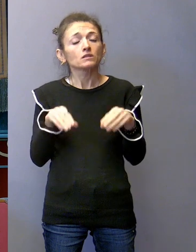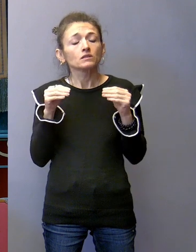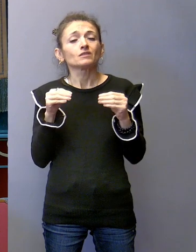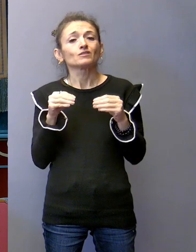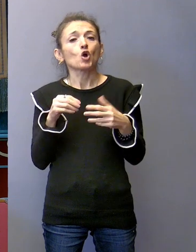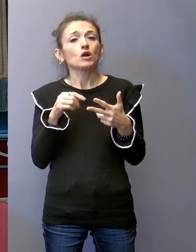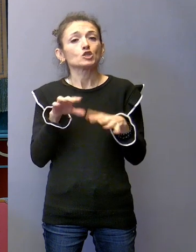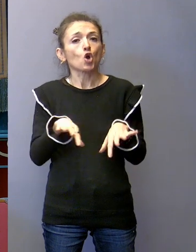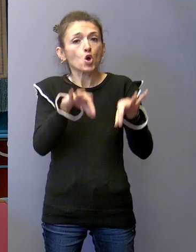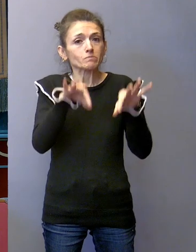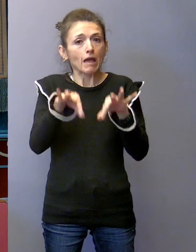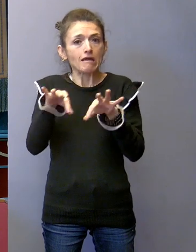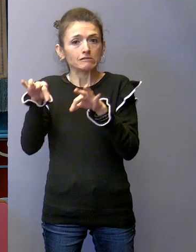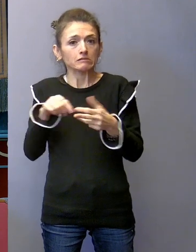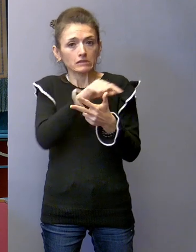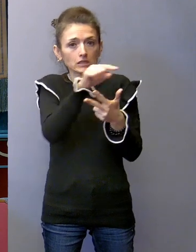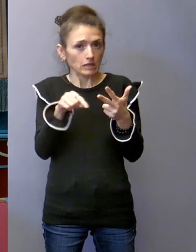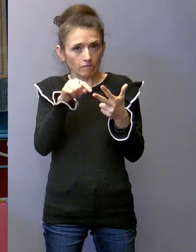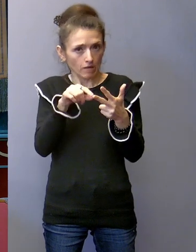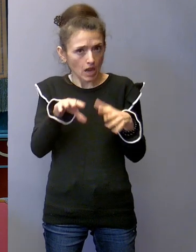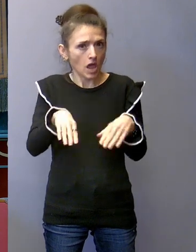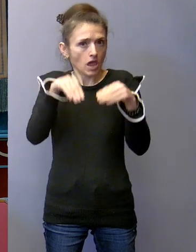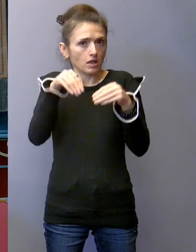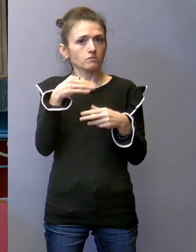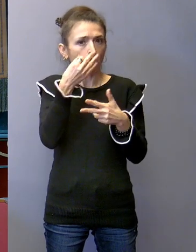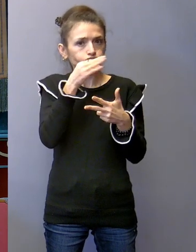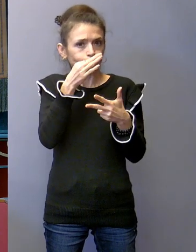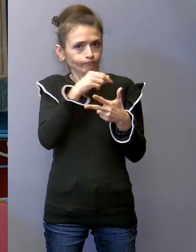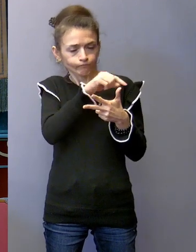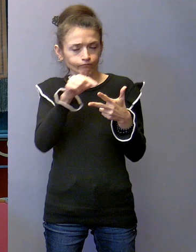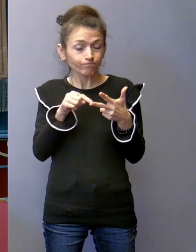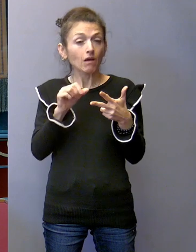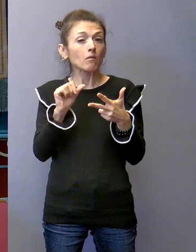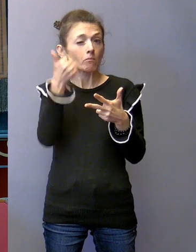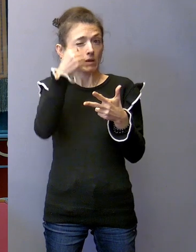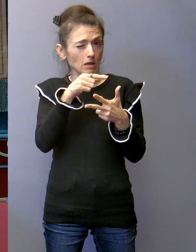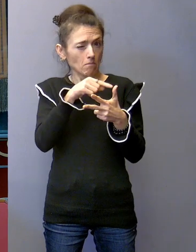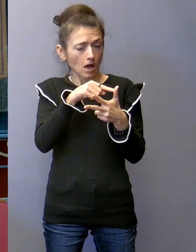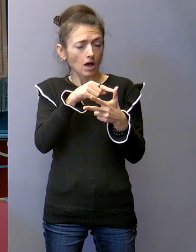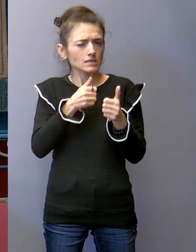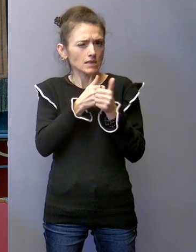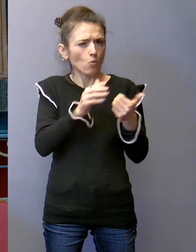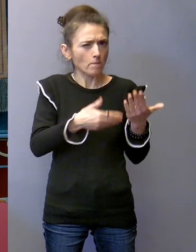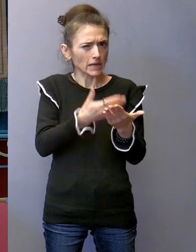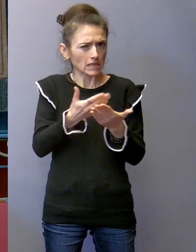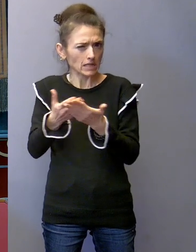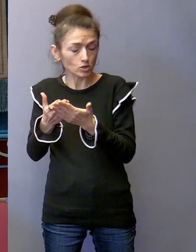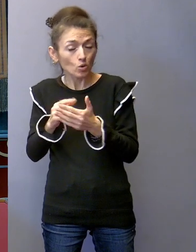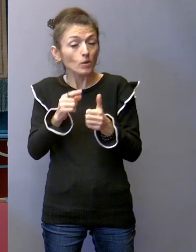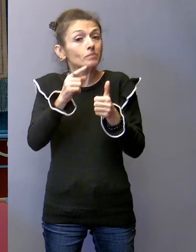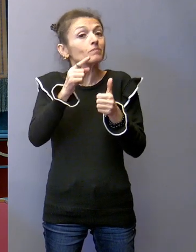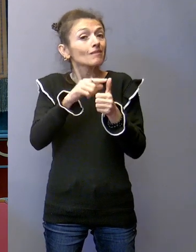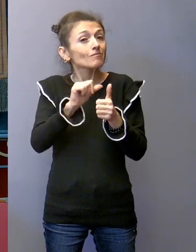tre sospensive quindi la prima andiamo in ordine di presentazione la prima quella presentata